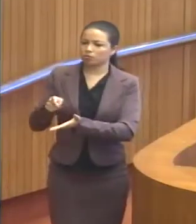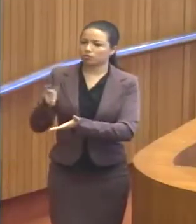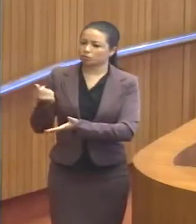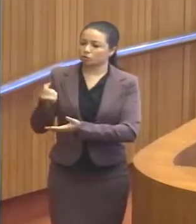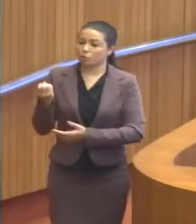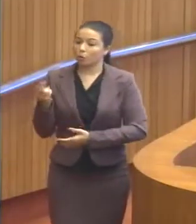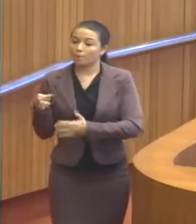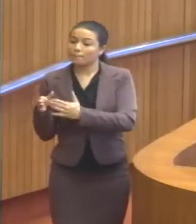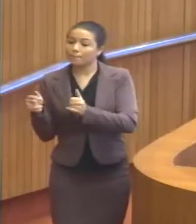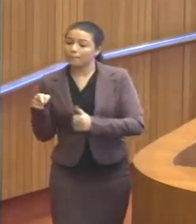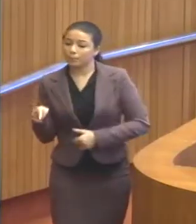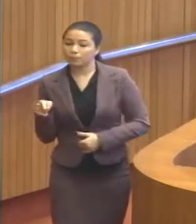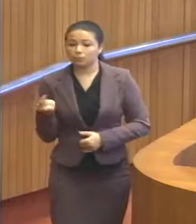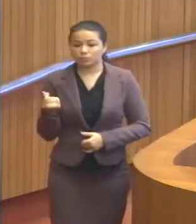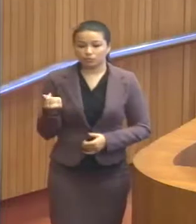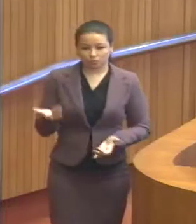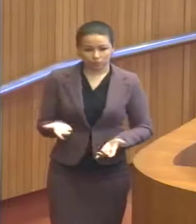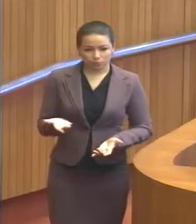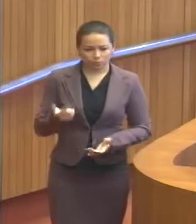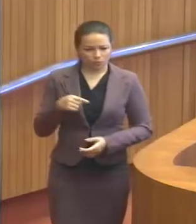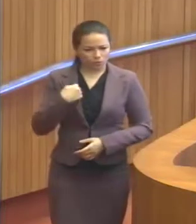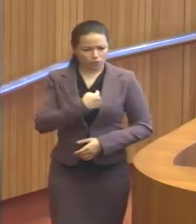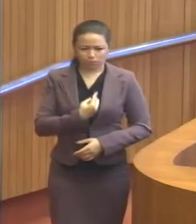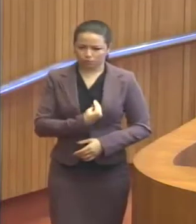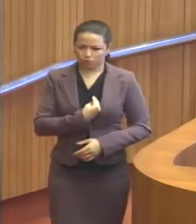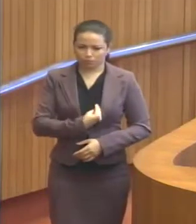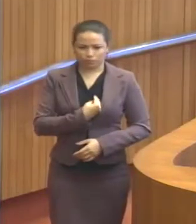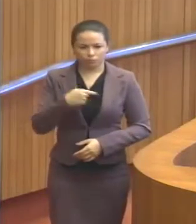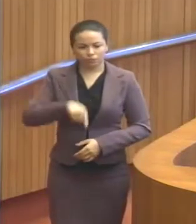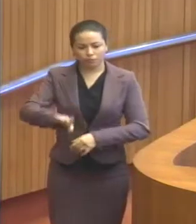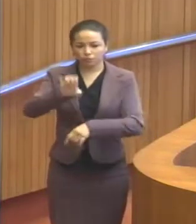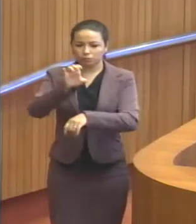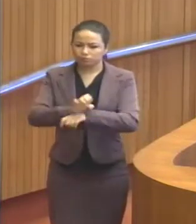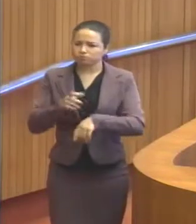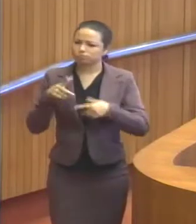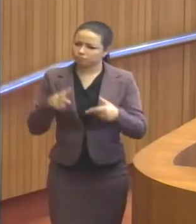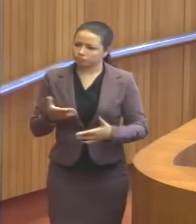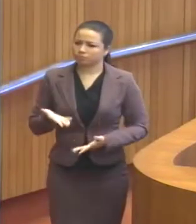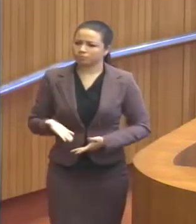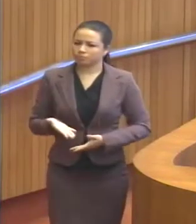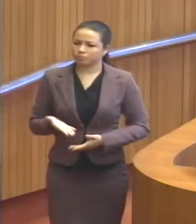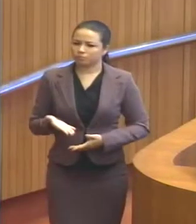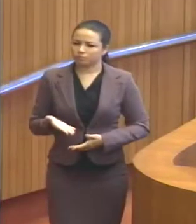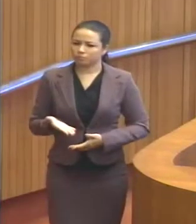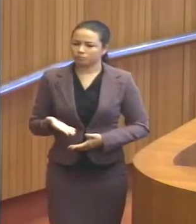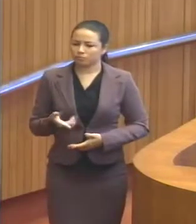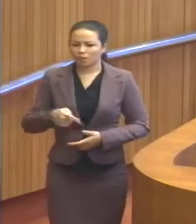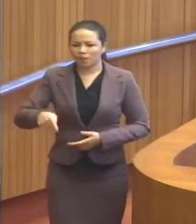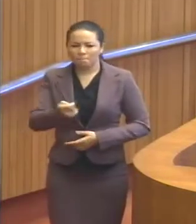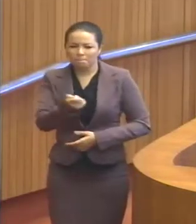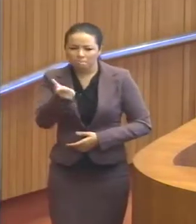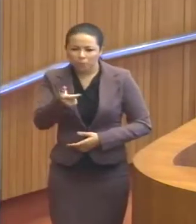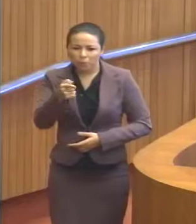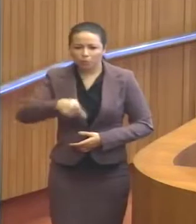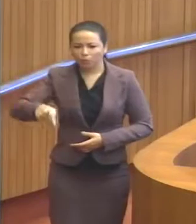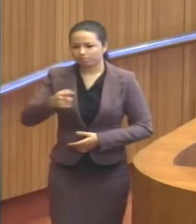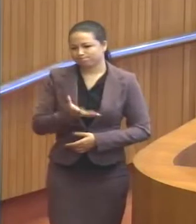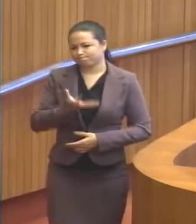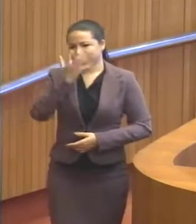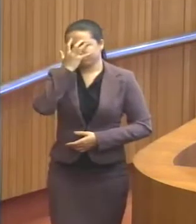alguém. Isso aqui nós não podemos viver num estado deste, de poucos. Isso é uma